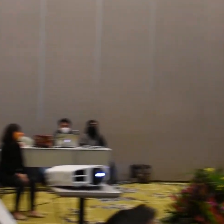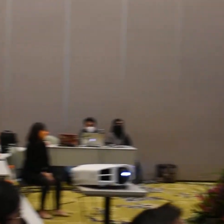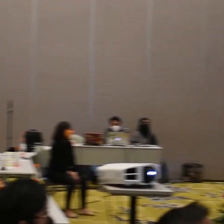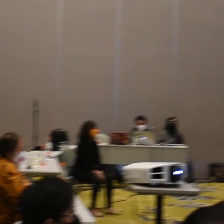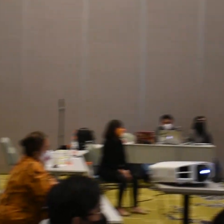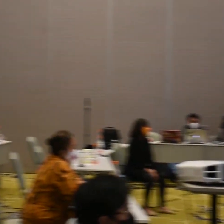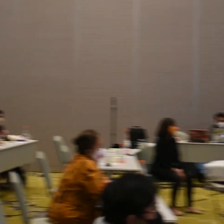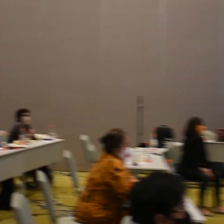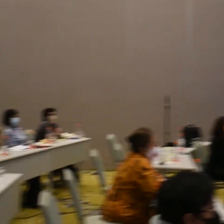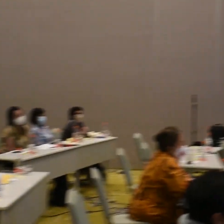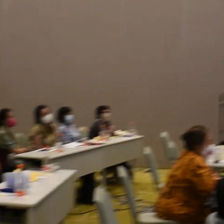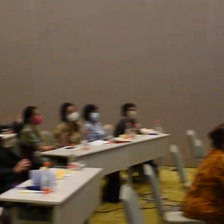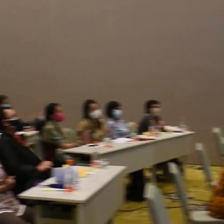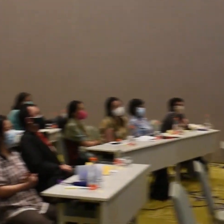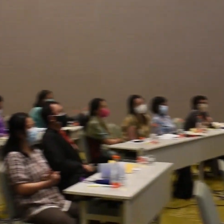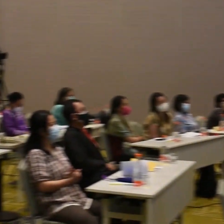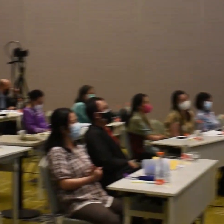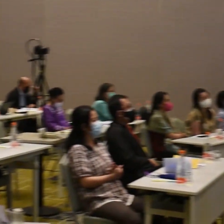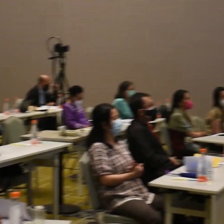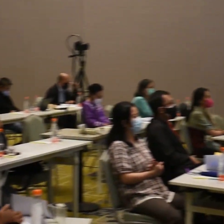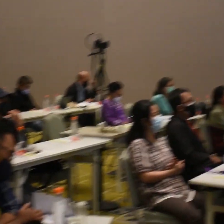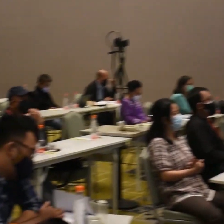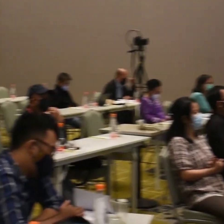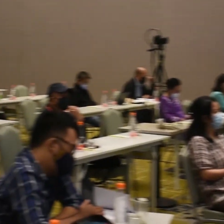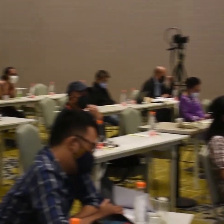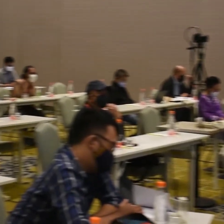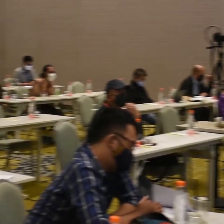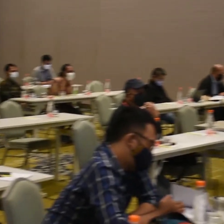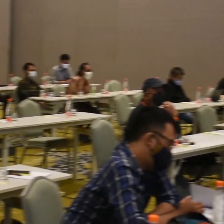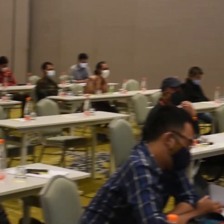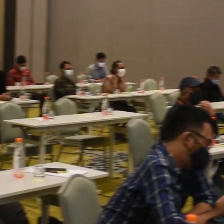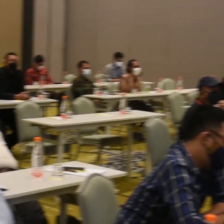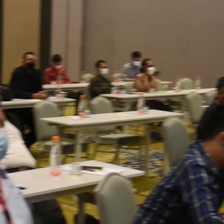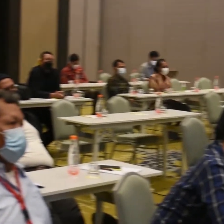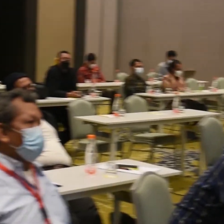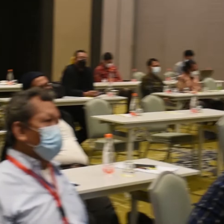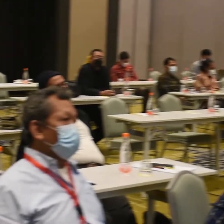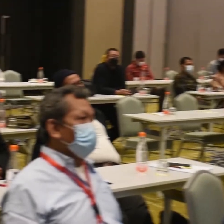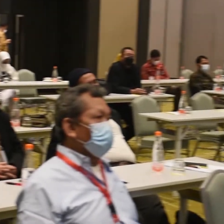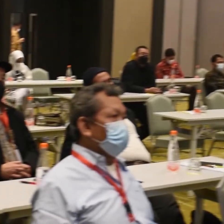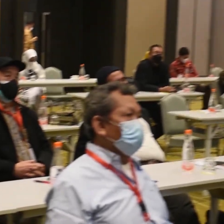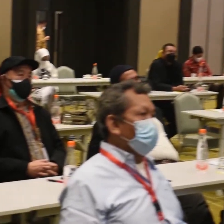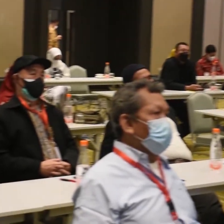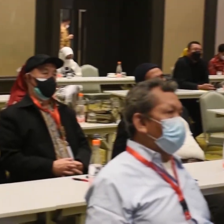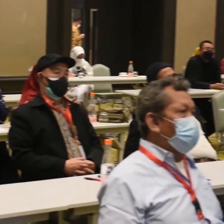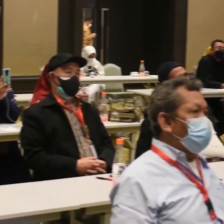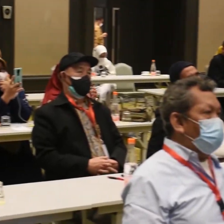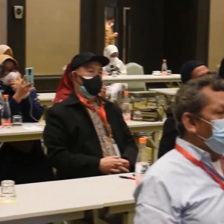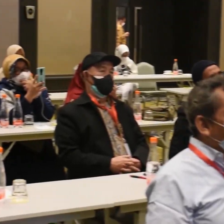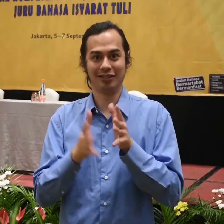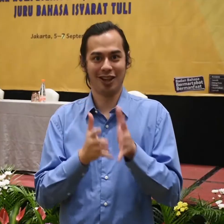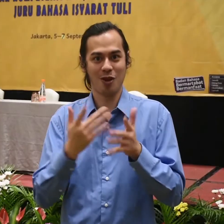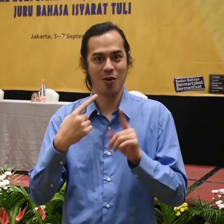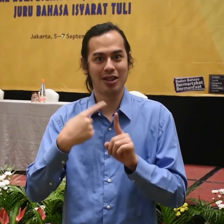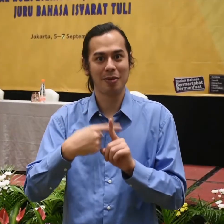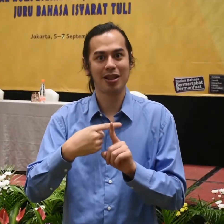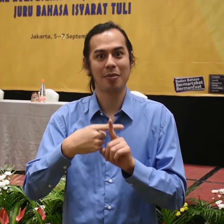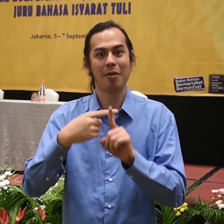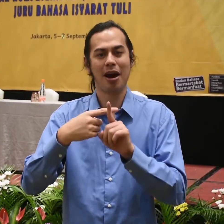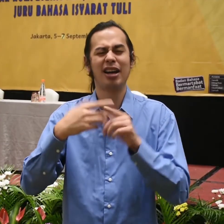tertarik mendukung bahasa isyarat. Artinya banyak acara pemerintah mulai menyediakan juru bahasa isyarat